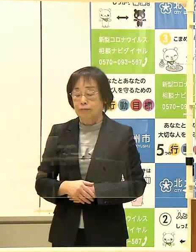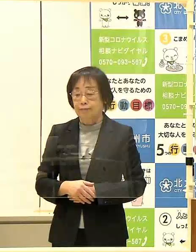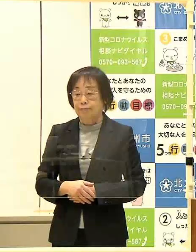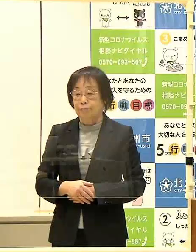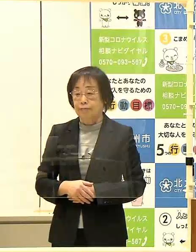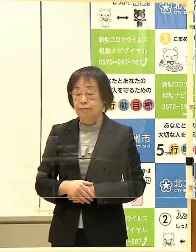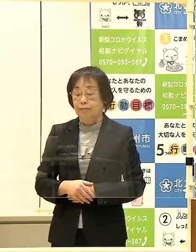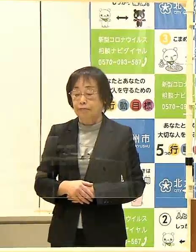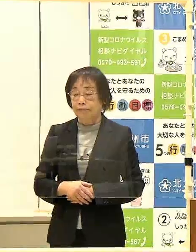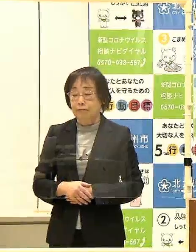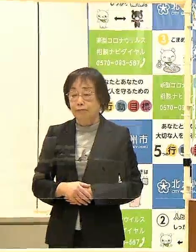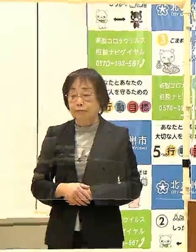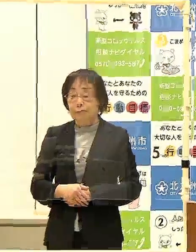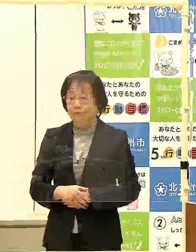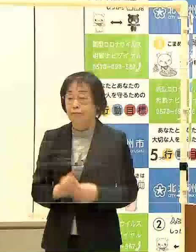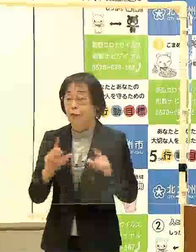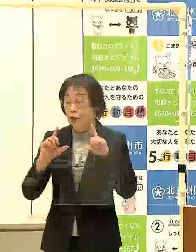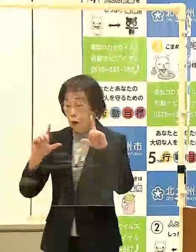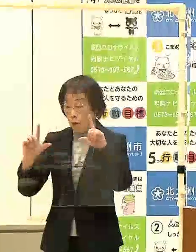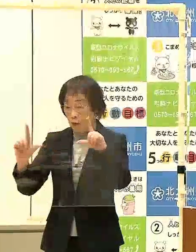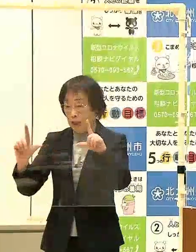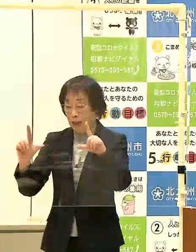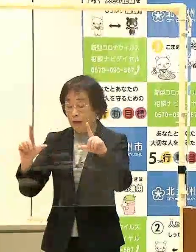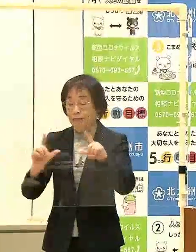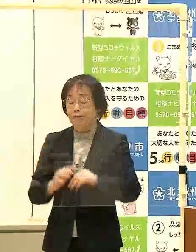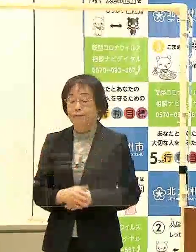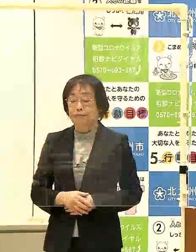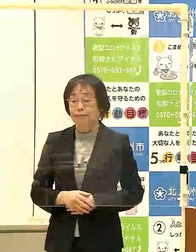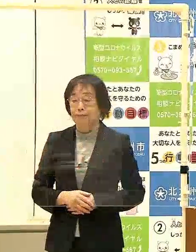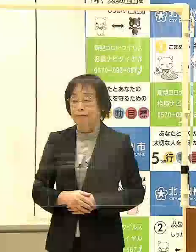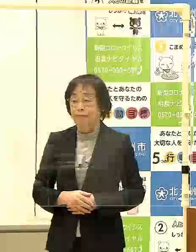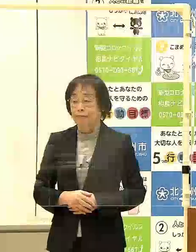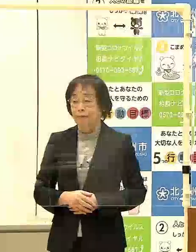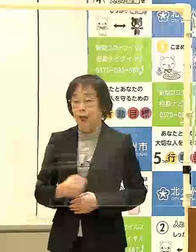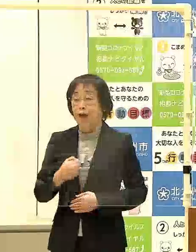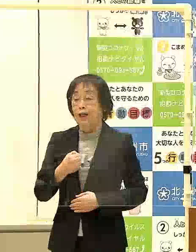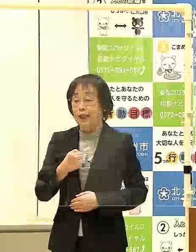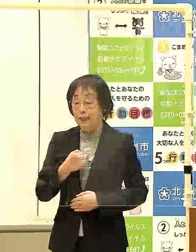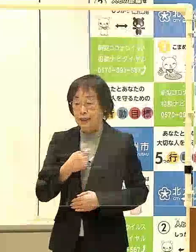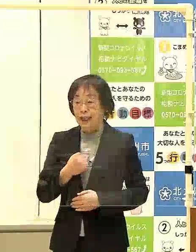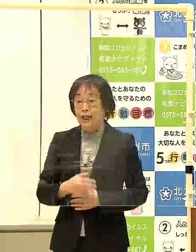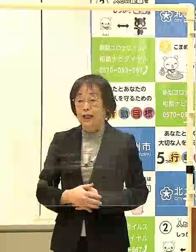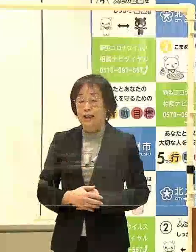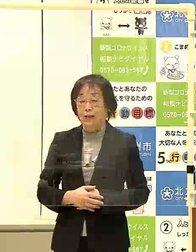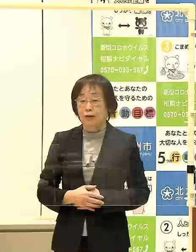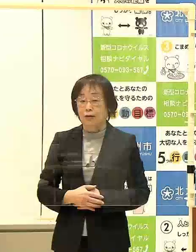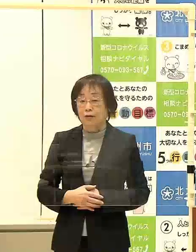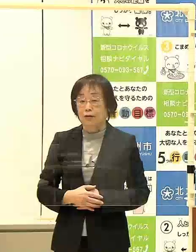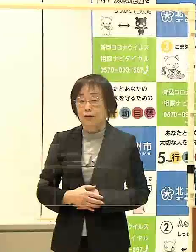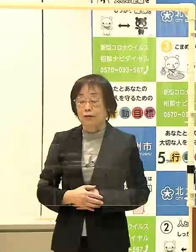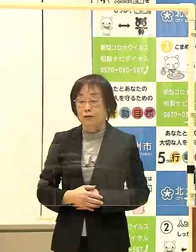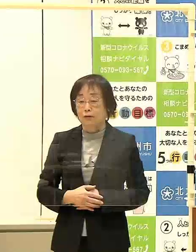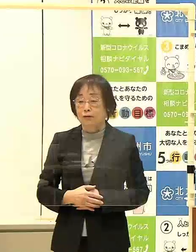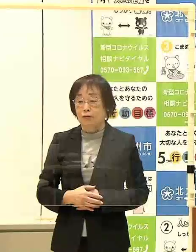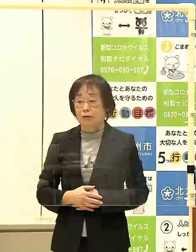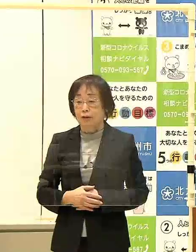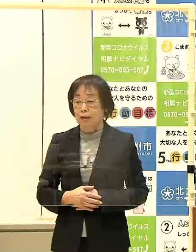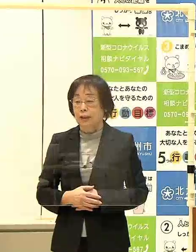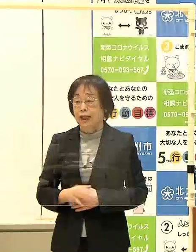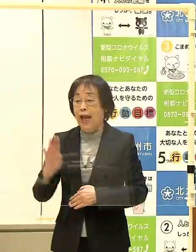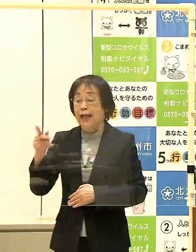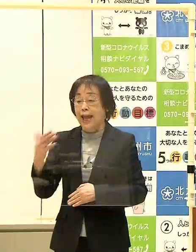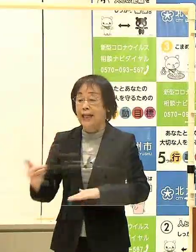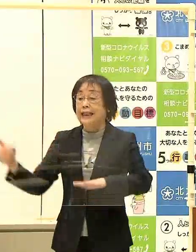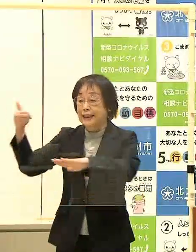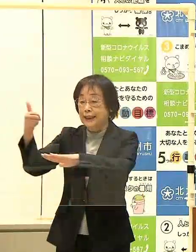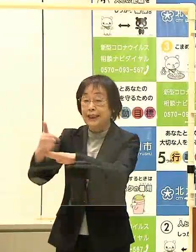うん率直に申し上げまして私から公式の場で県知事に対し